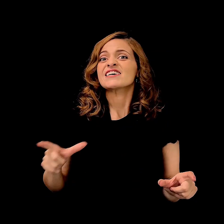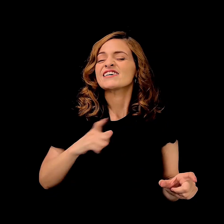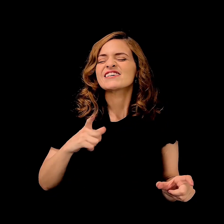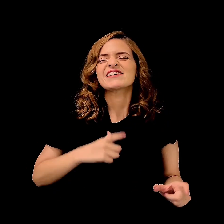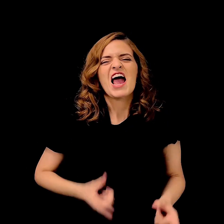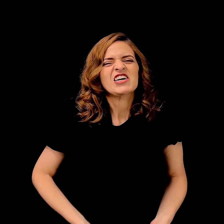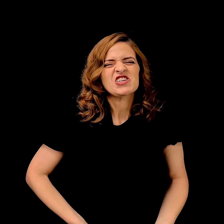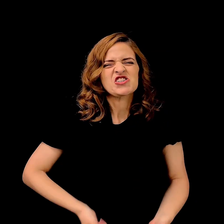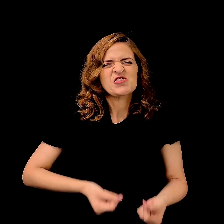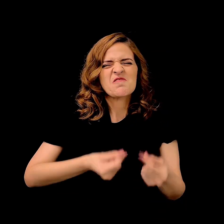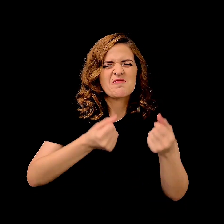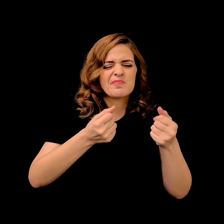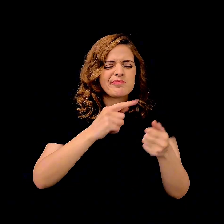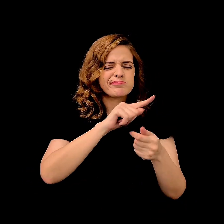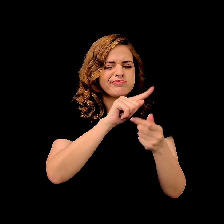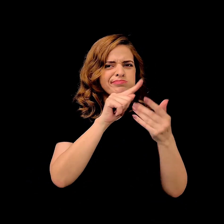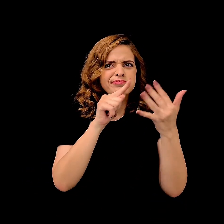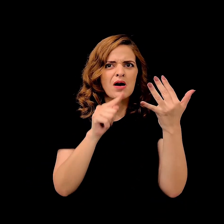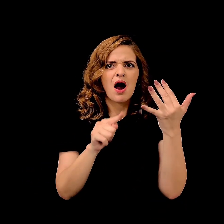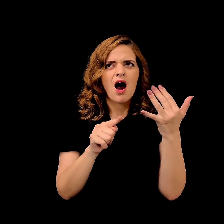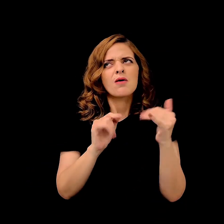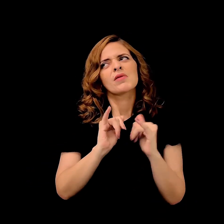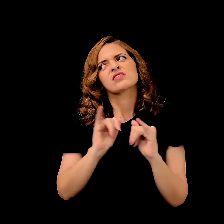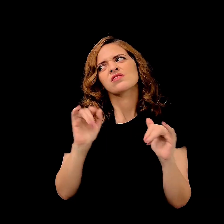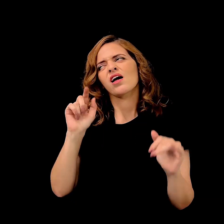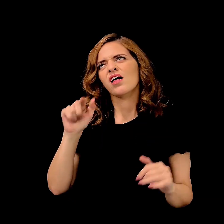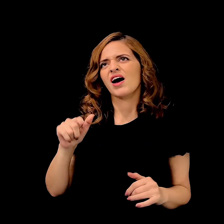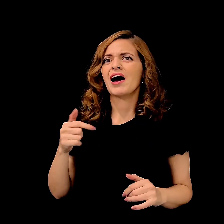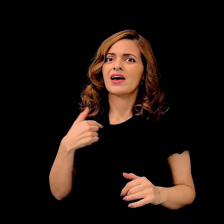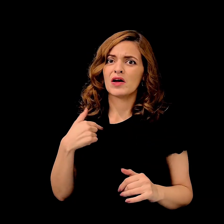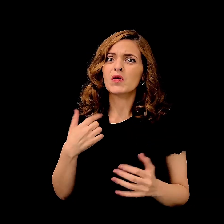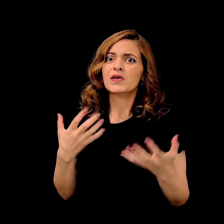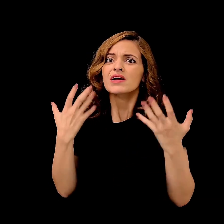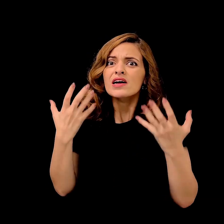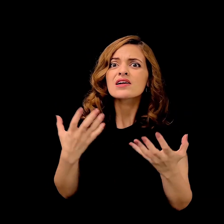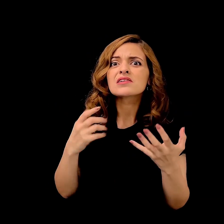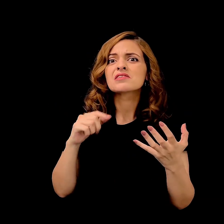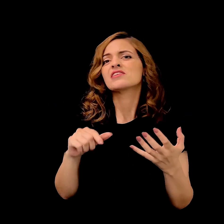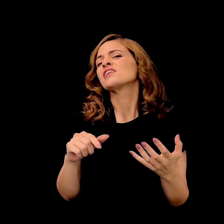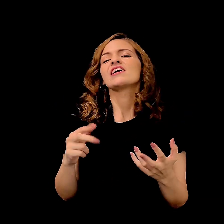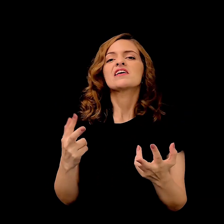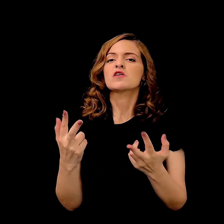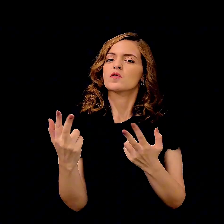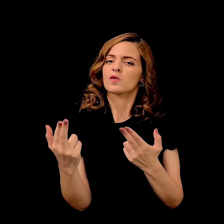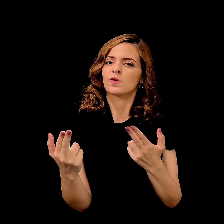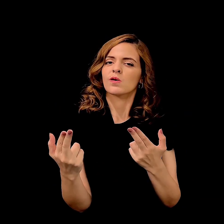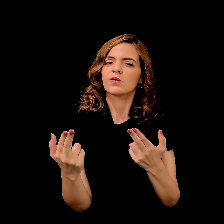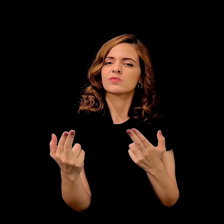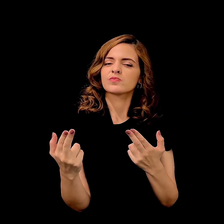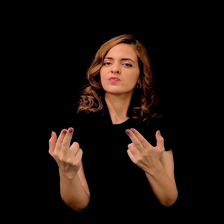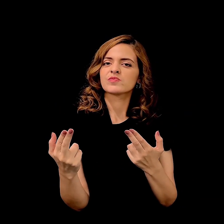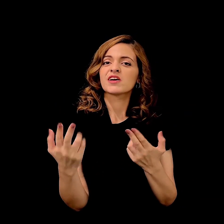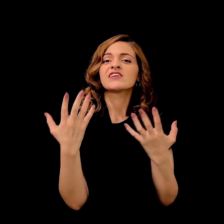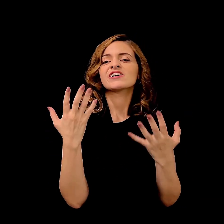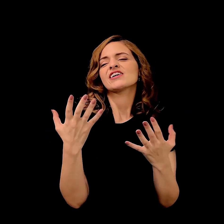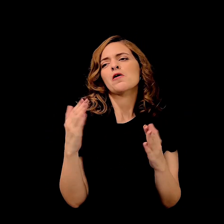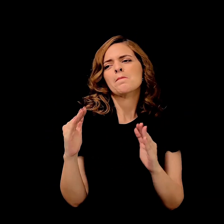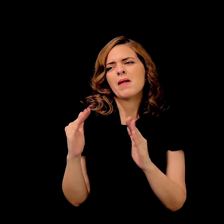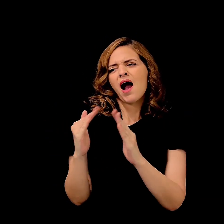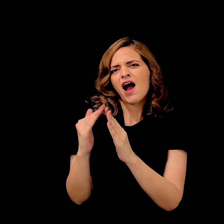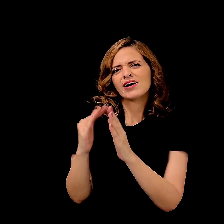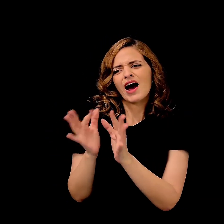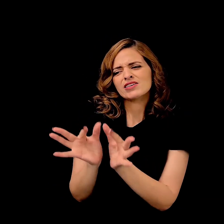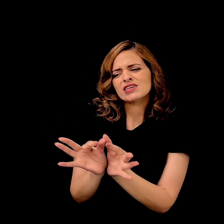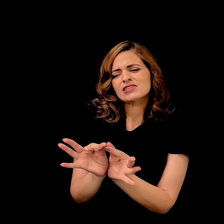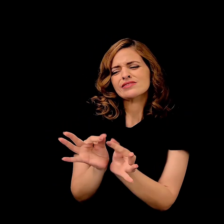isso e está dizendo: eu gostaria de ser como... morar no casebre.